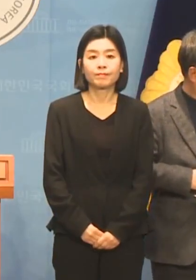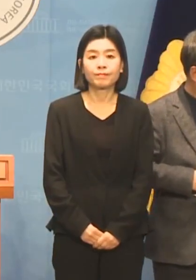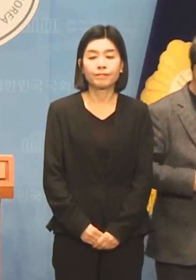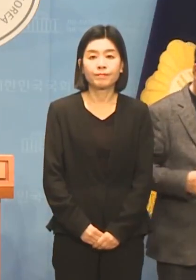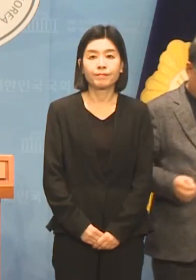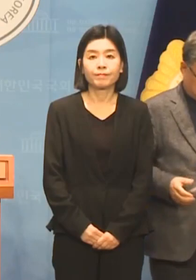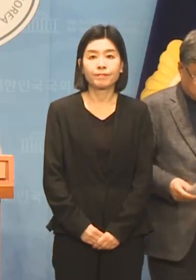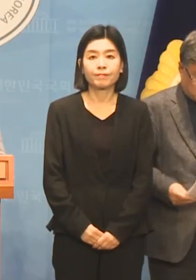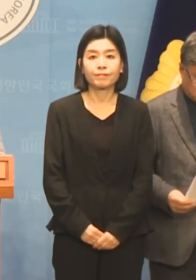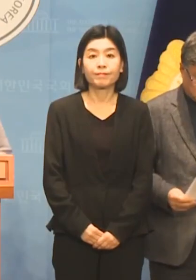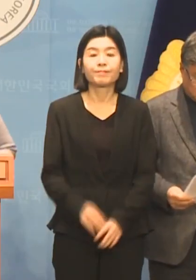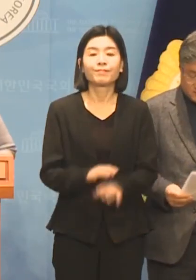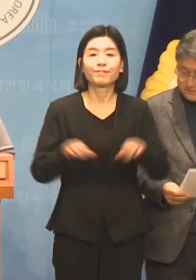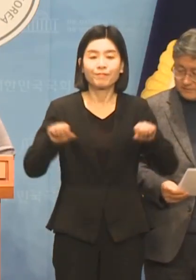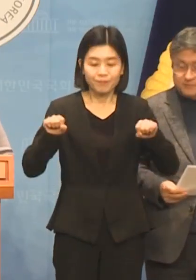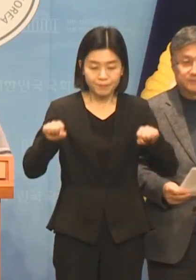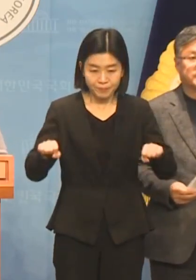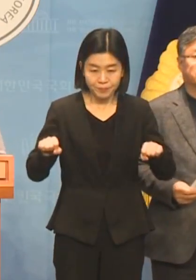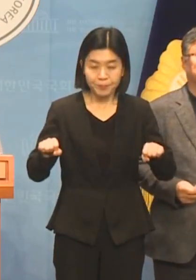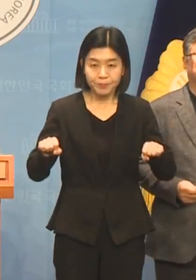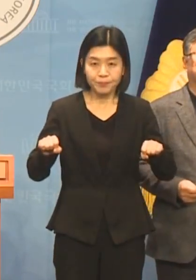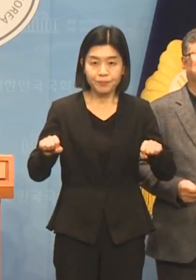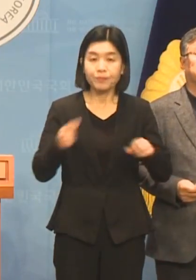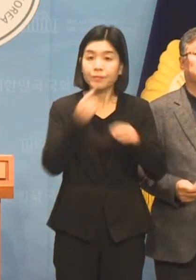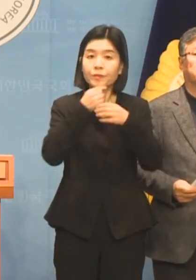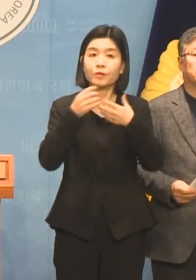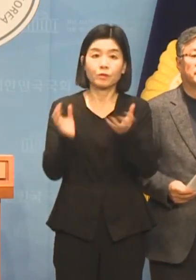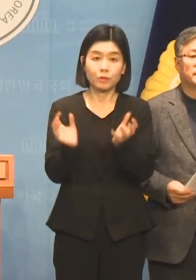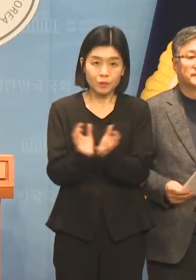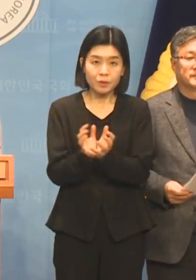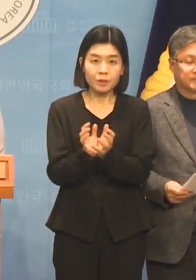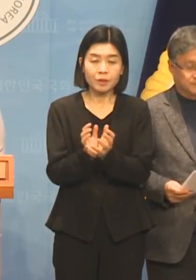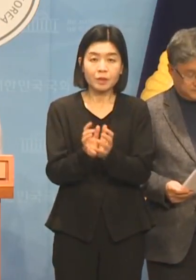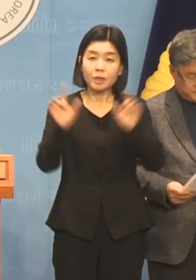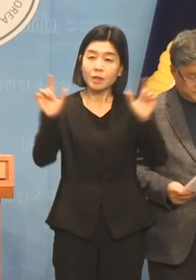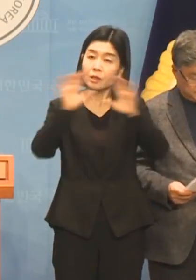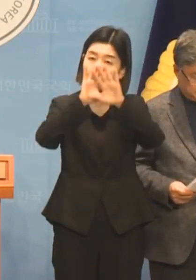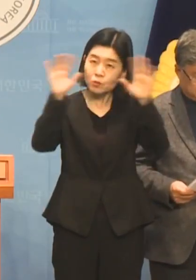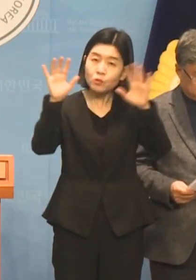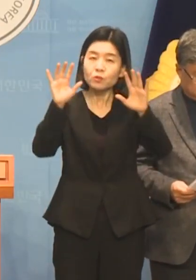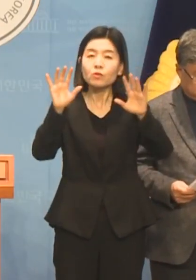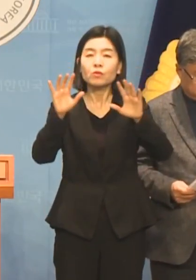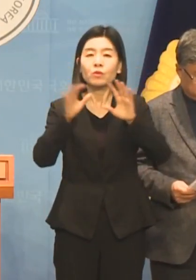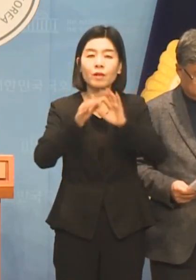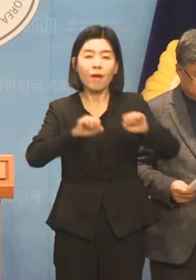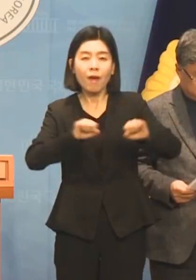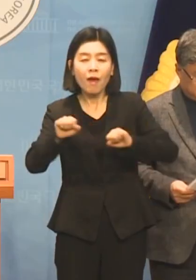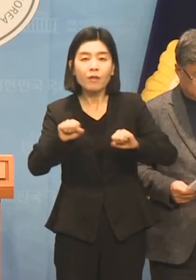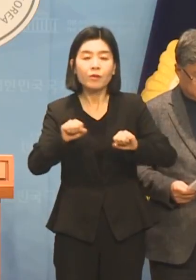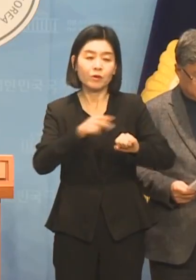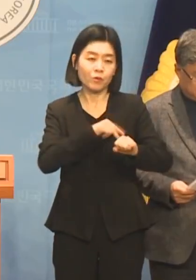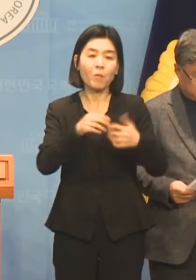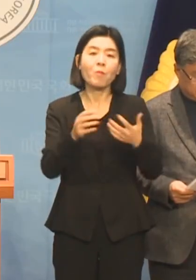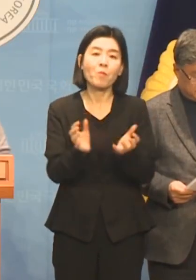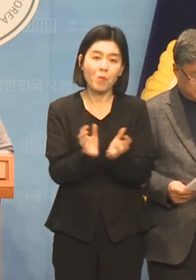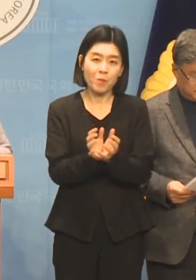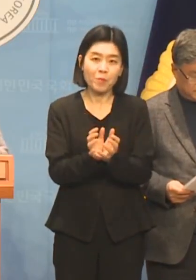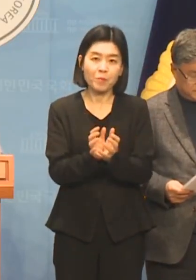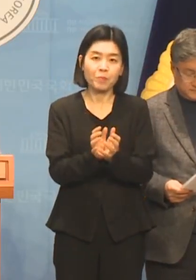예, 안녕하십니까. 저희 더불어민주당 기후행동 의원 모임 비상